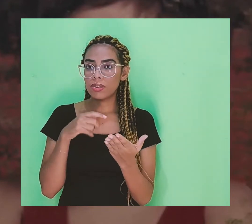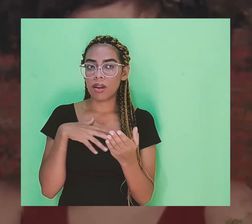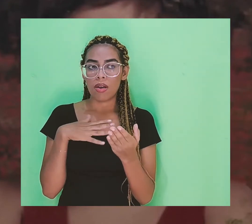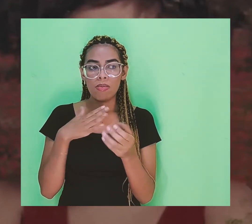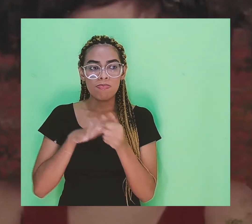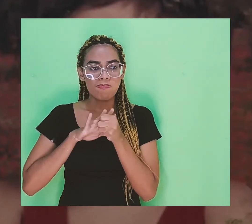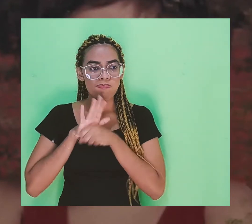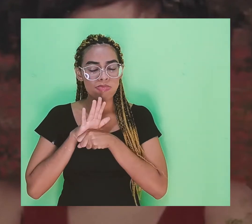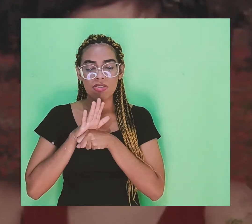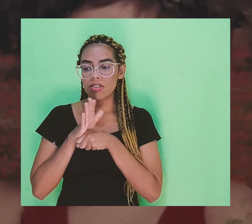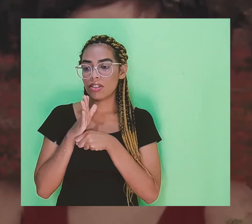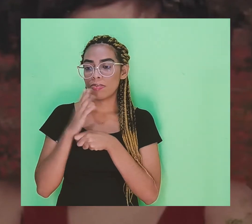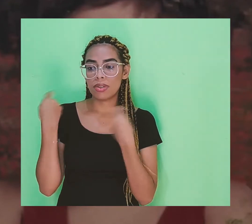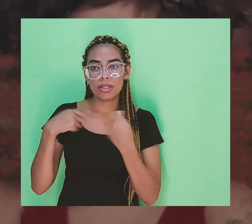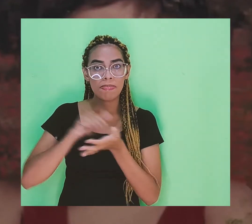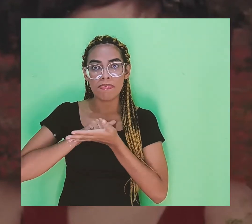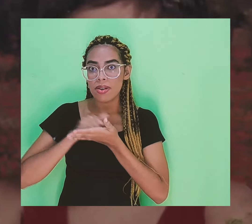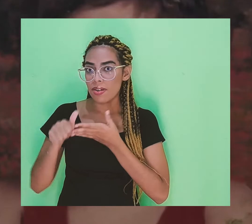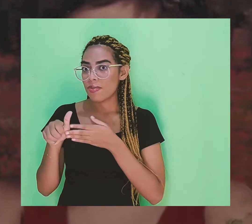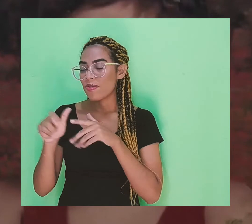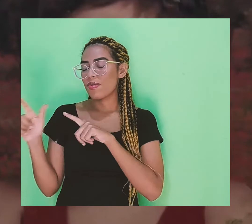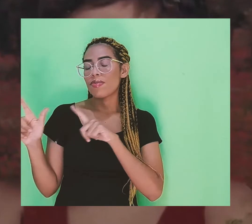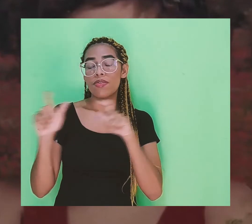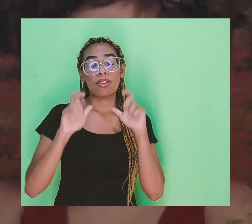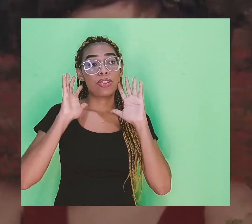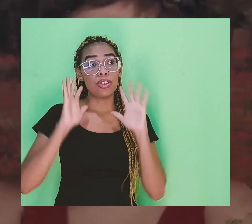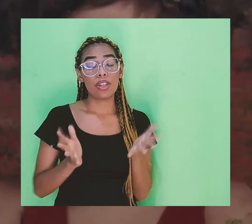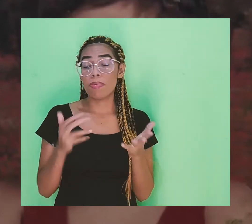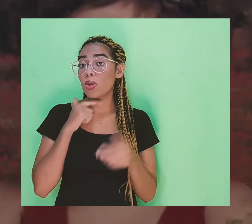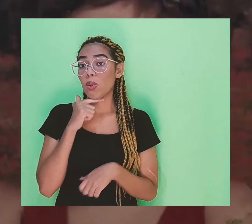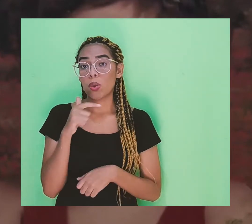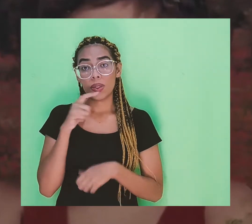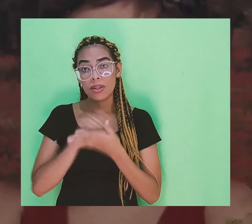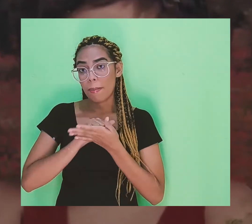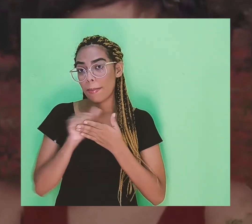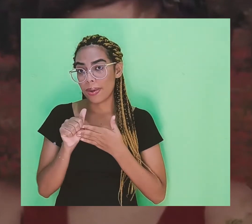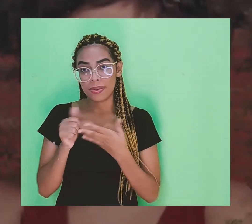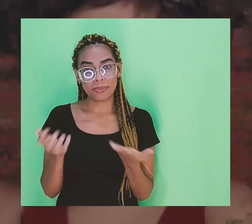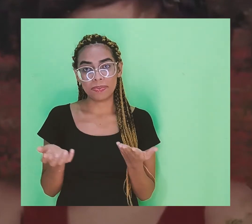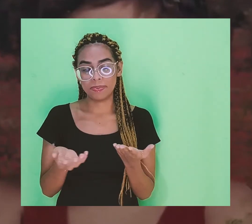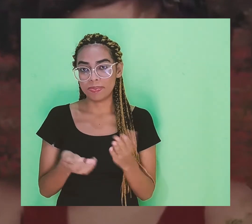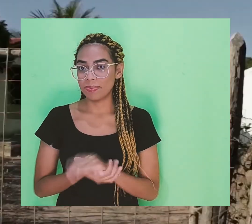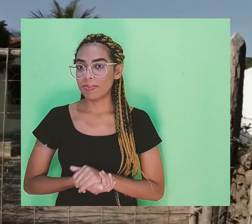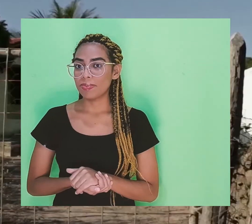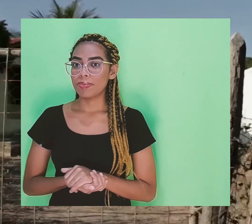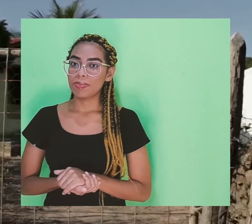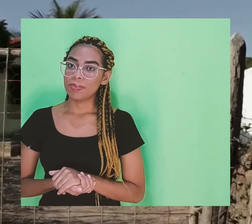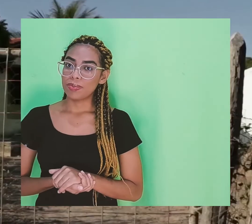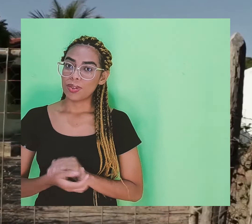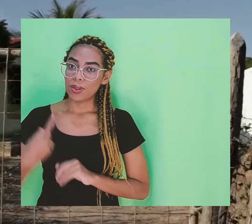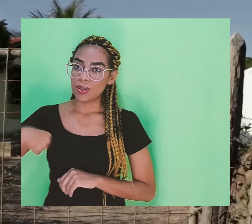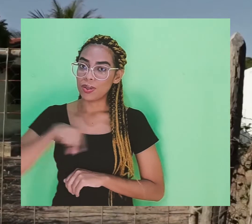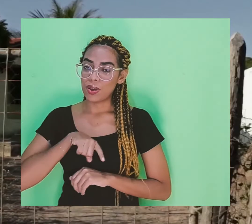é cheia. E eu já sei, não, eu tenho que apagar essas fotos. As fotos já estão no drive, mas eu não consigo desapegar. E é o lance do